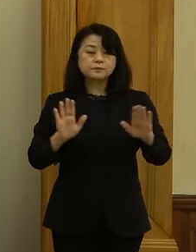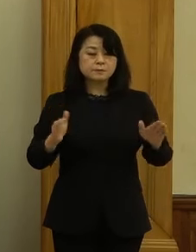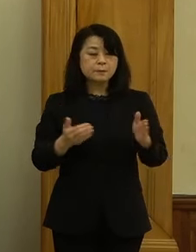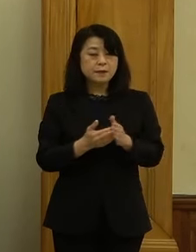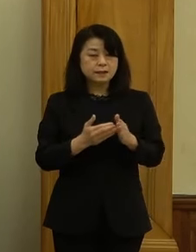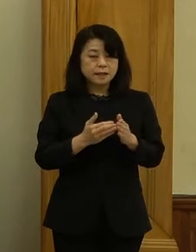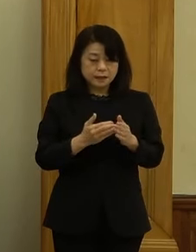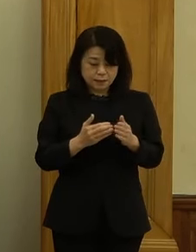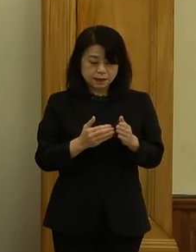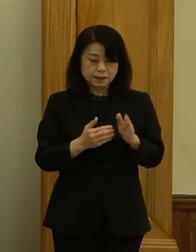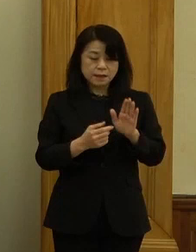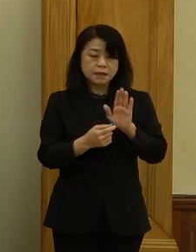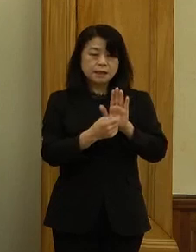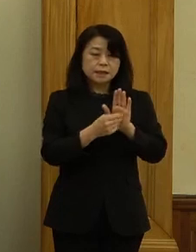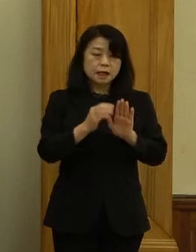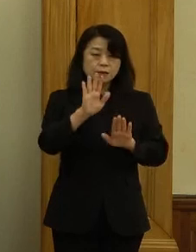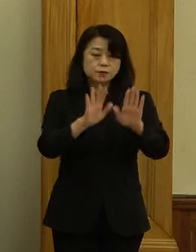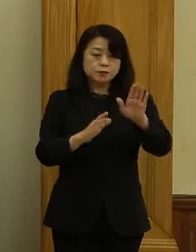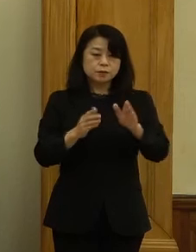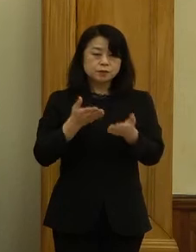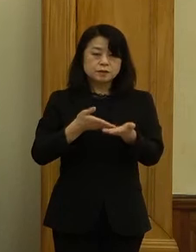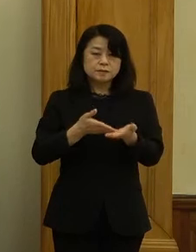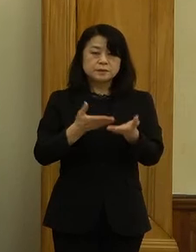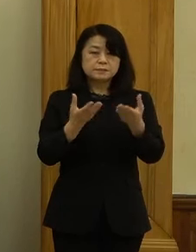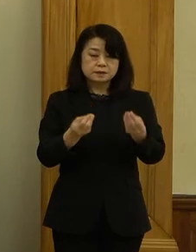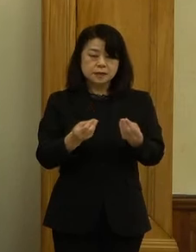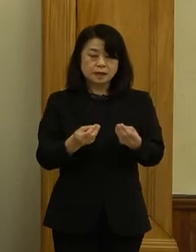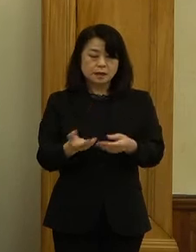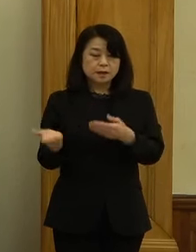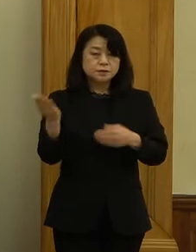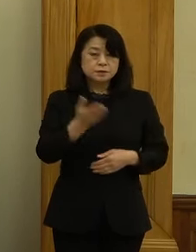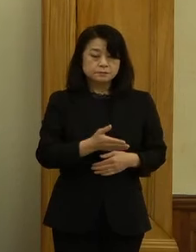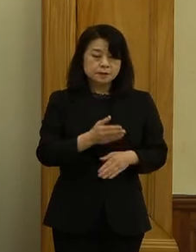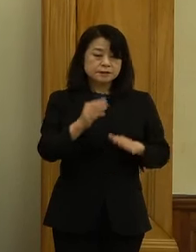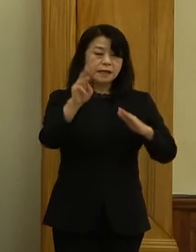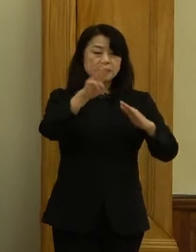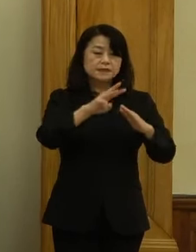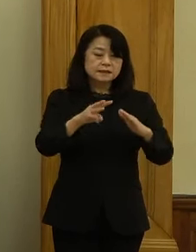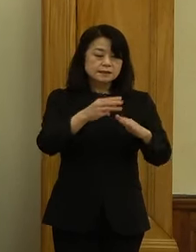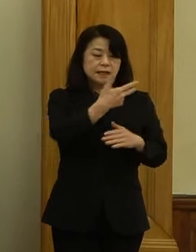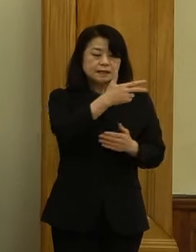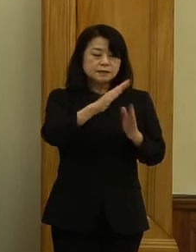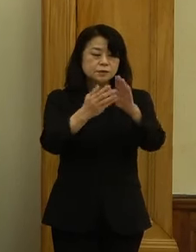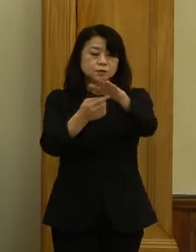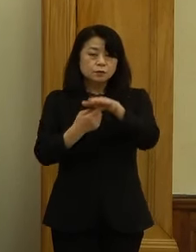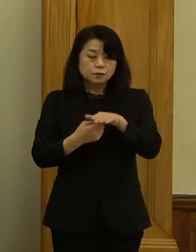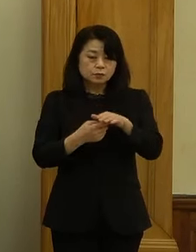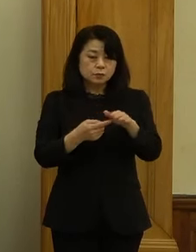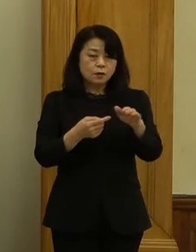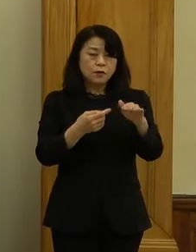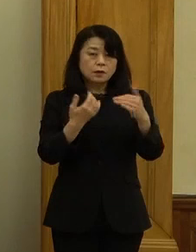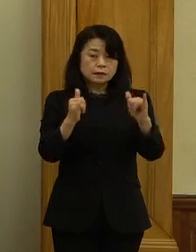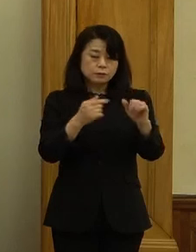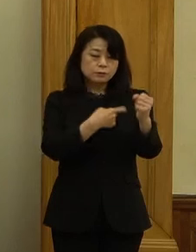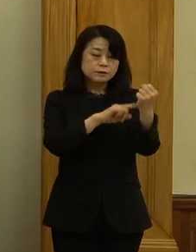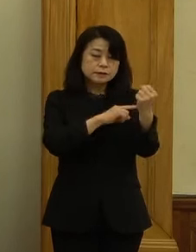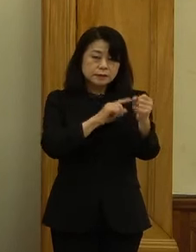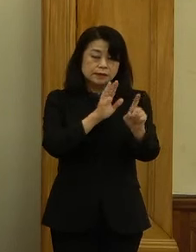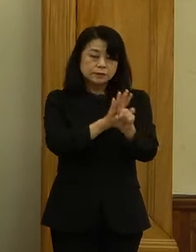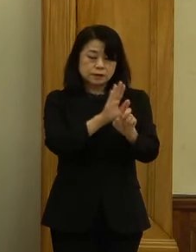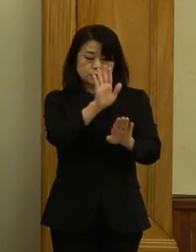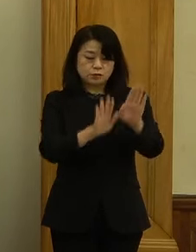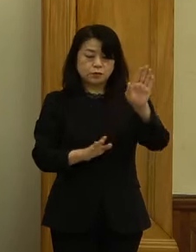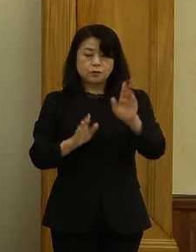被害の状況等をご報告してまいりましたが続いては被災被災市町村への人的支援の状況を報告し